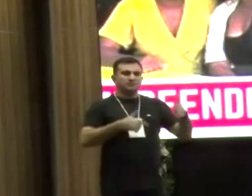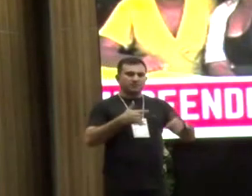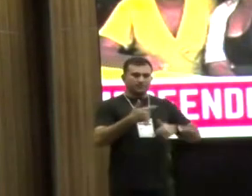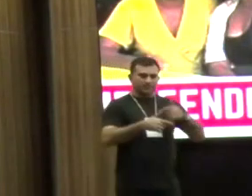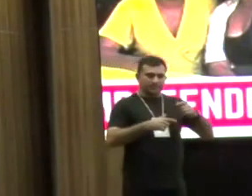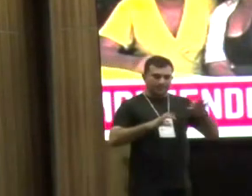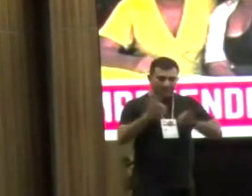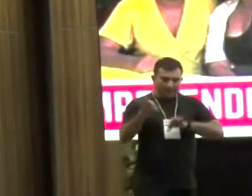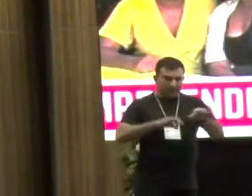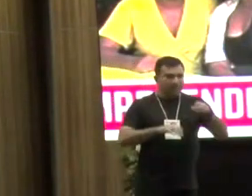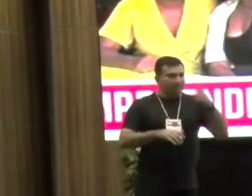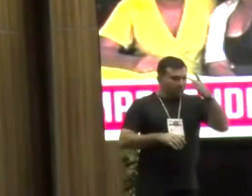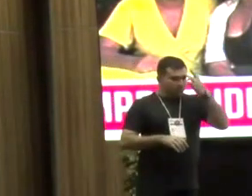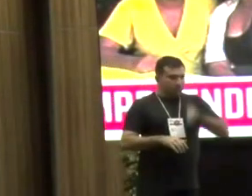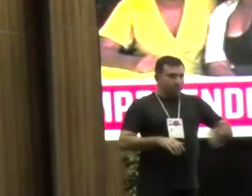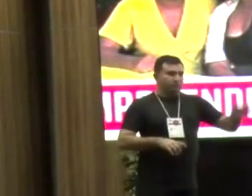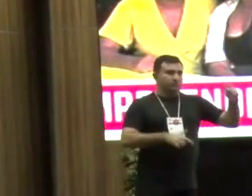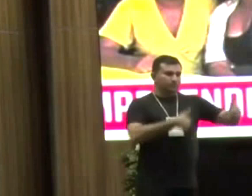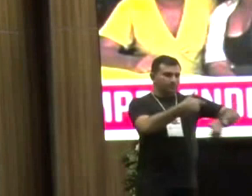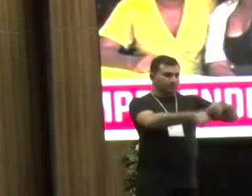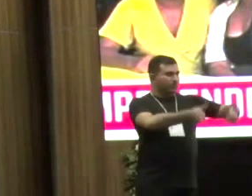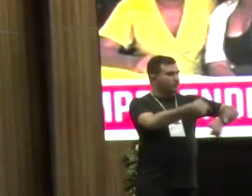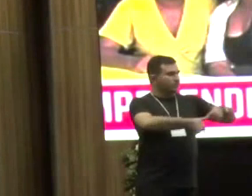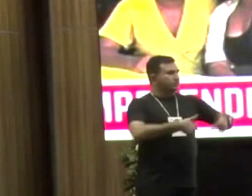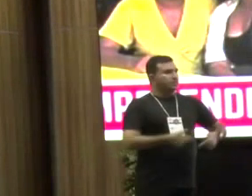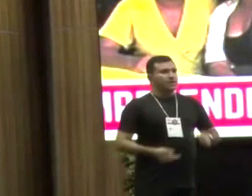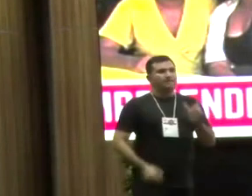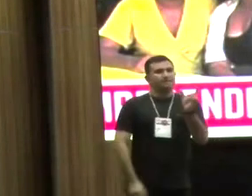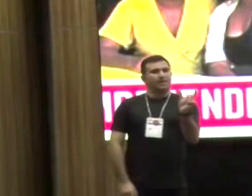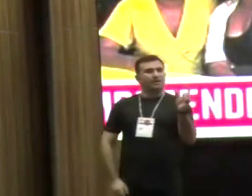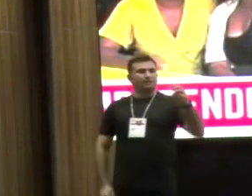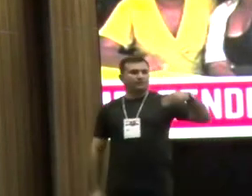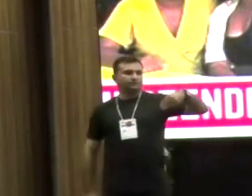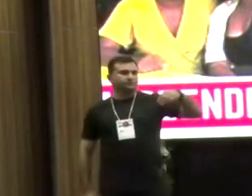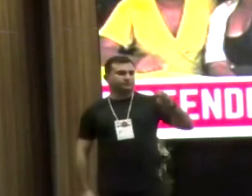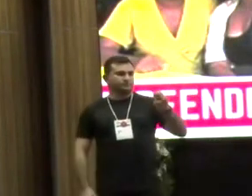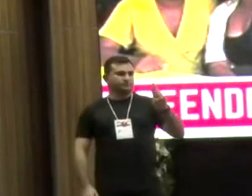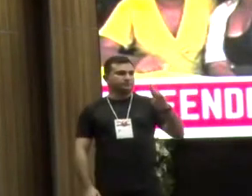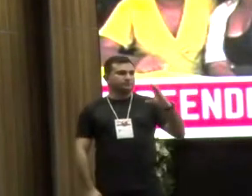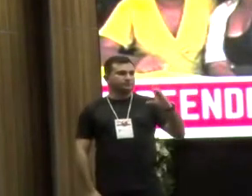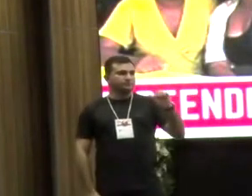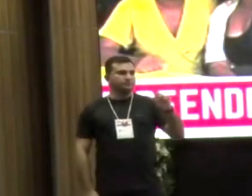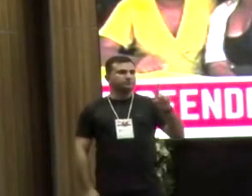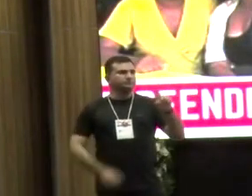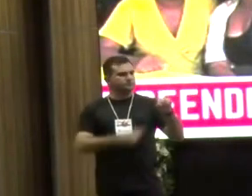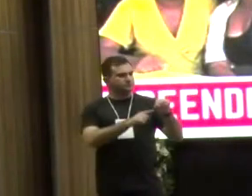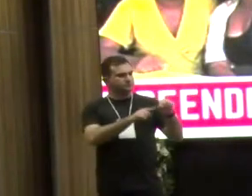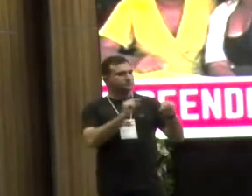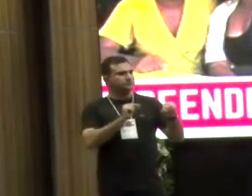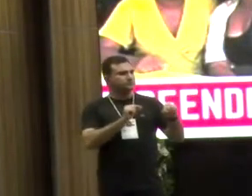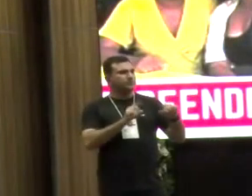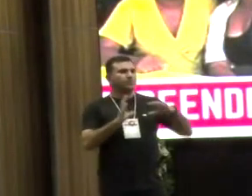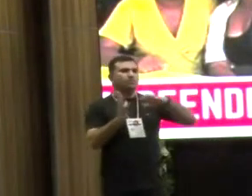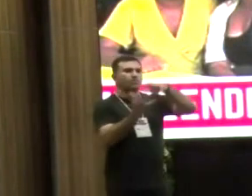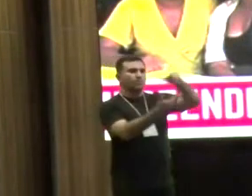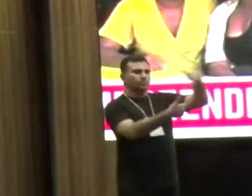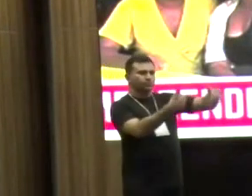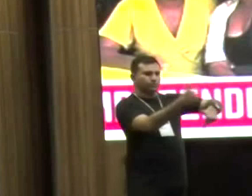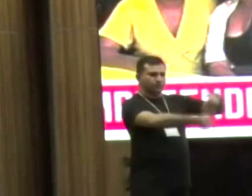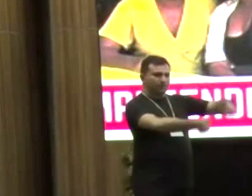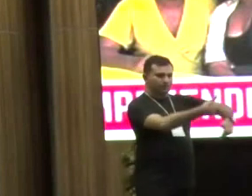trabalho. Na lei, vocês não vão ver o termo mercado de trabalho. Vocês vão ver mundo do